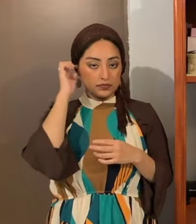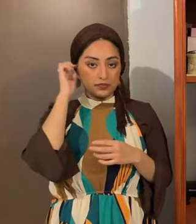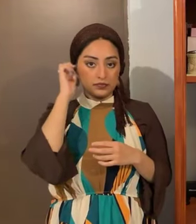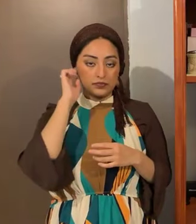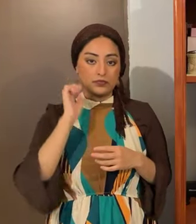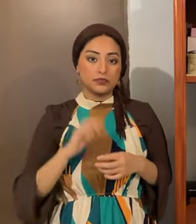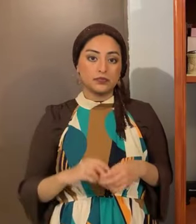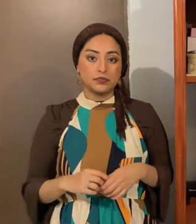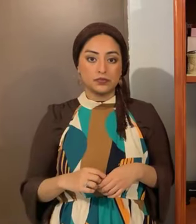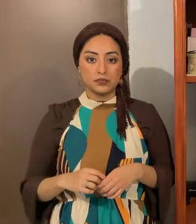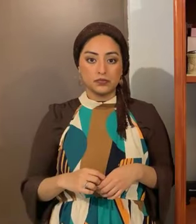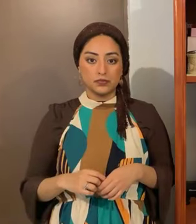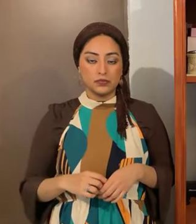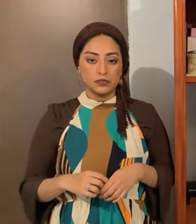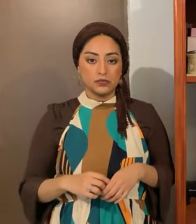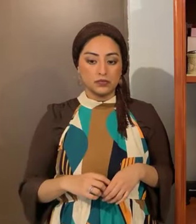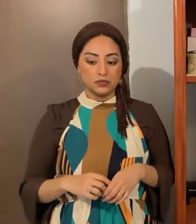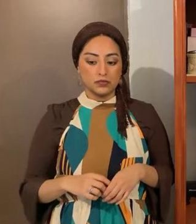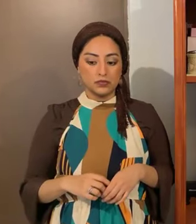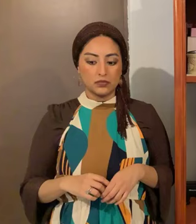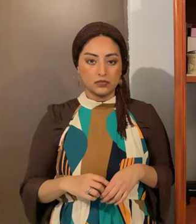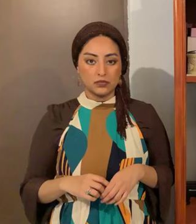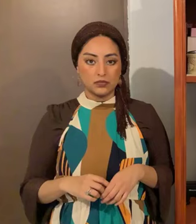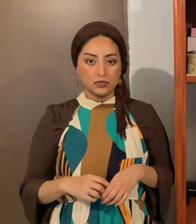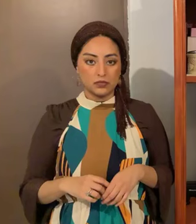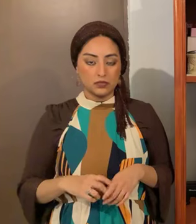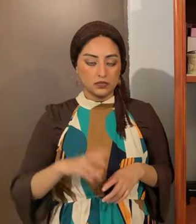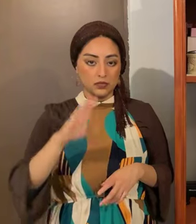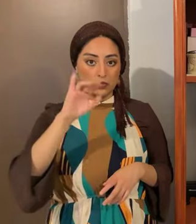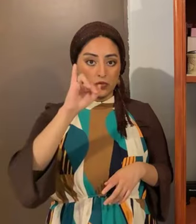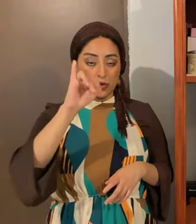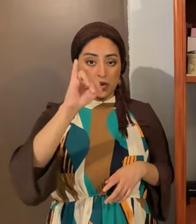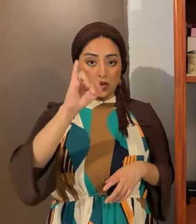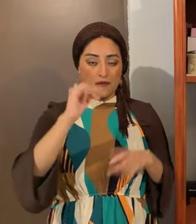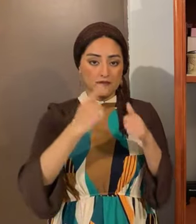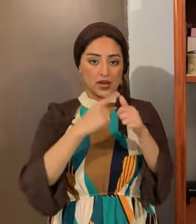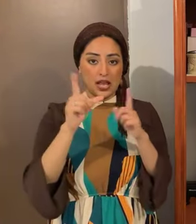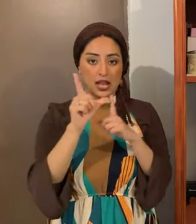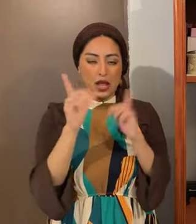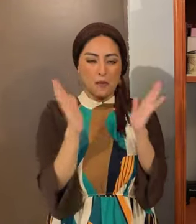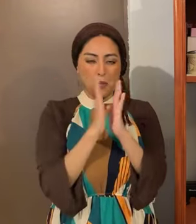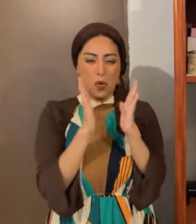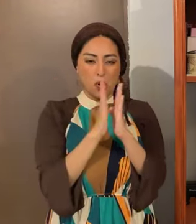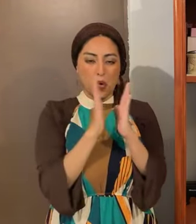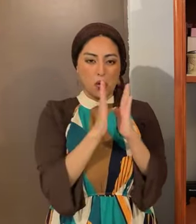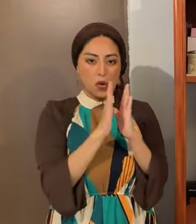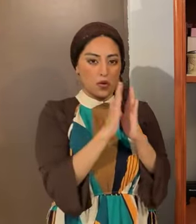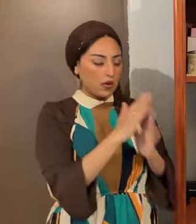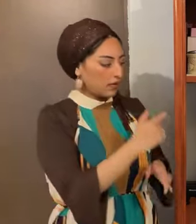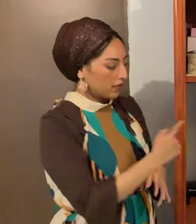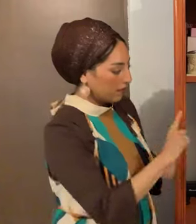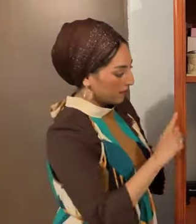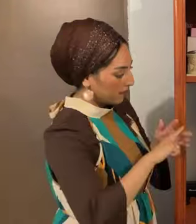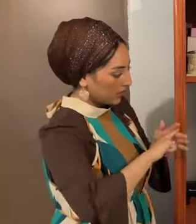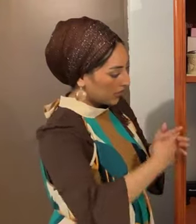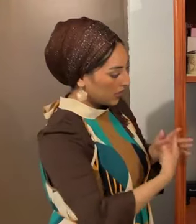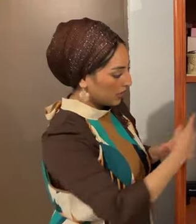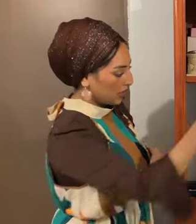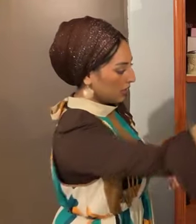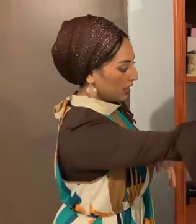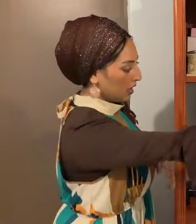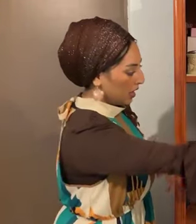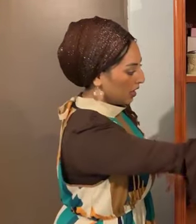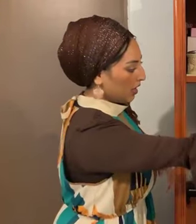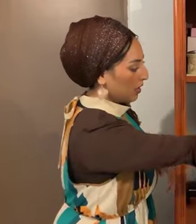notas musicales. Por ejemplo, Yod, la primera letra, que como ustedes saben el hebreo se lee de derecha a